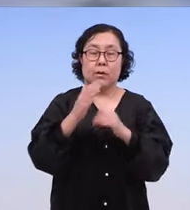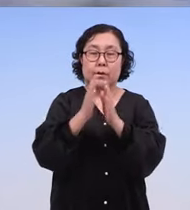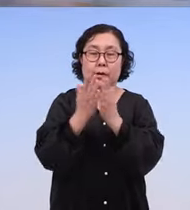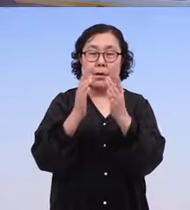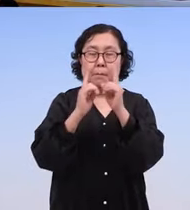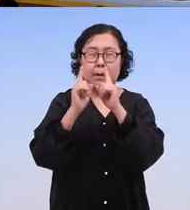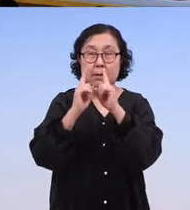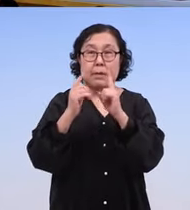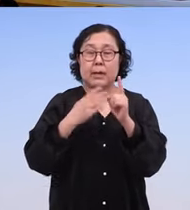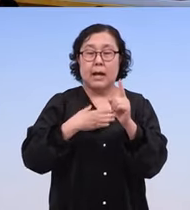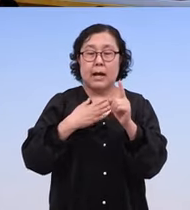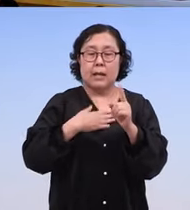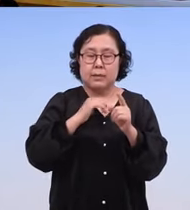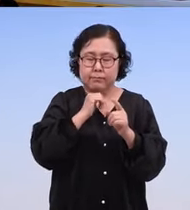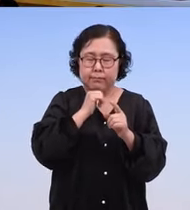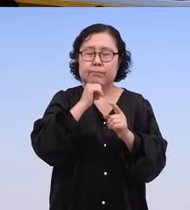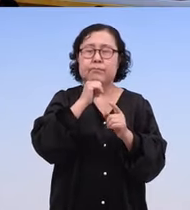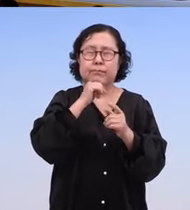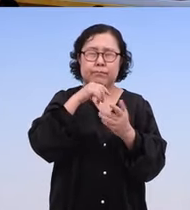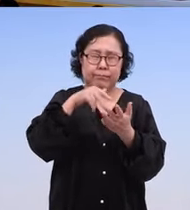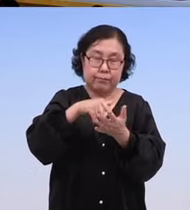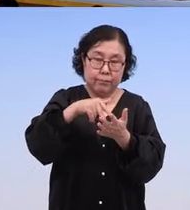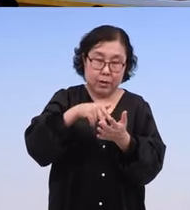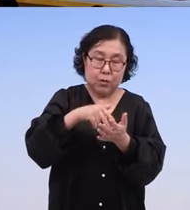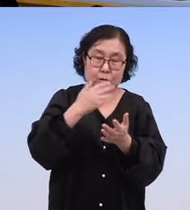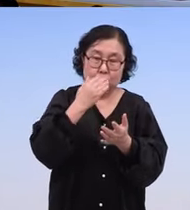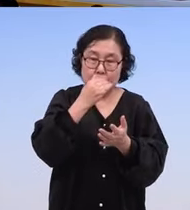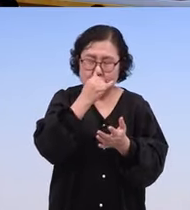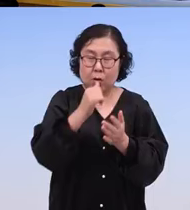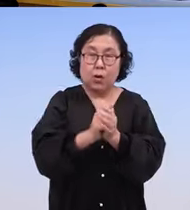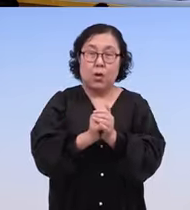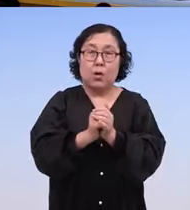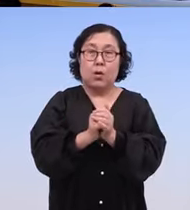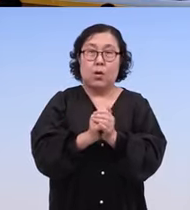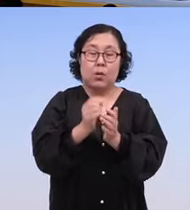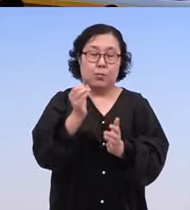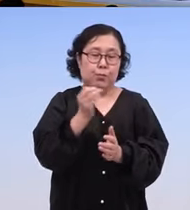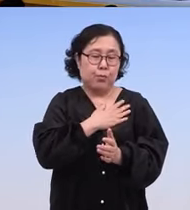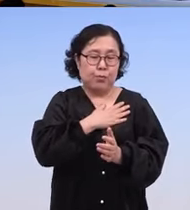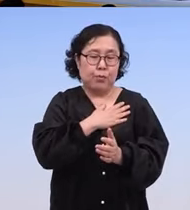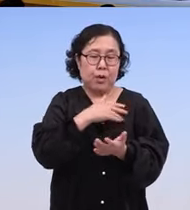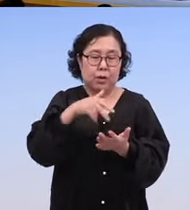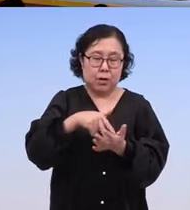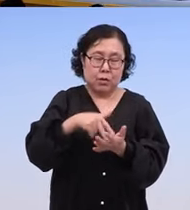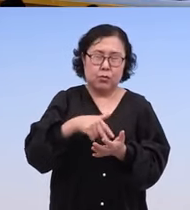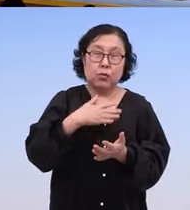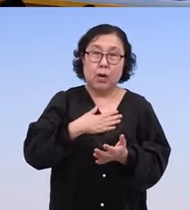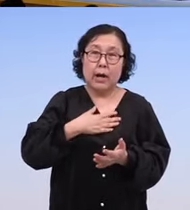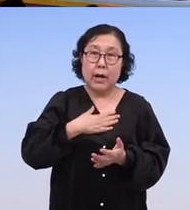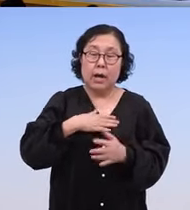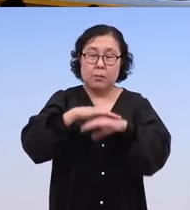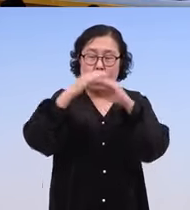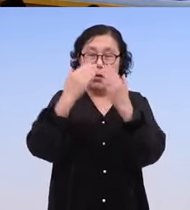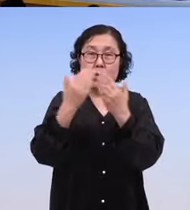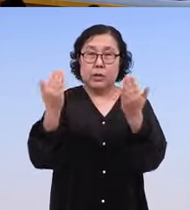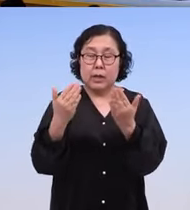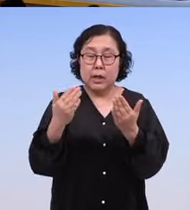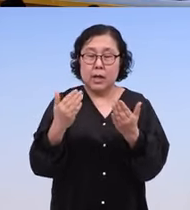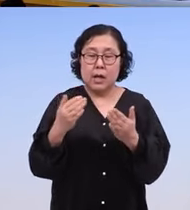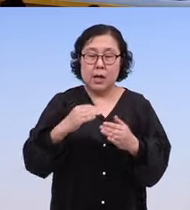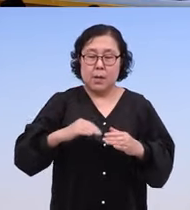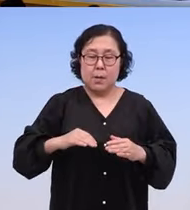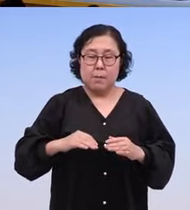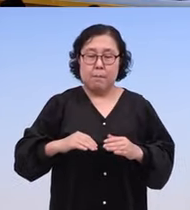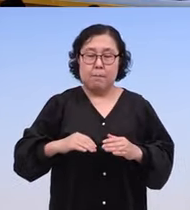오늘 본문 12절에 나는 비천에 처할 줄도 알고 풍부에 처할 줄도 알아 모든 이 일 곧 배부름과 배고픔과